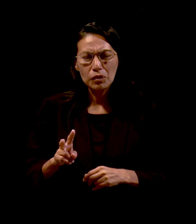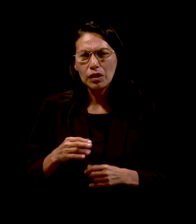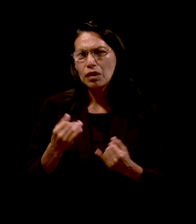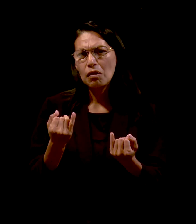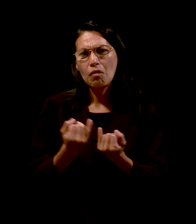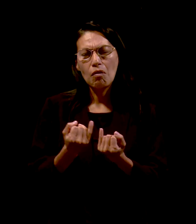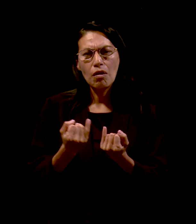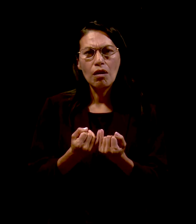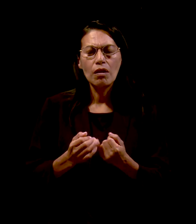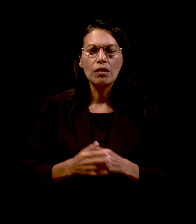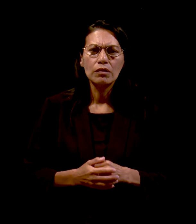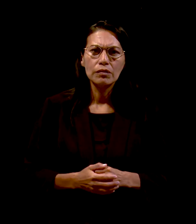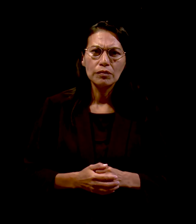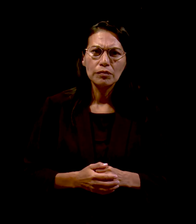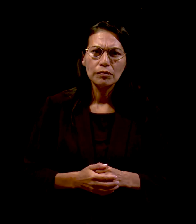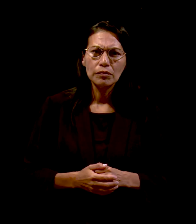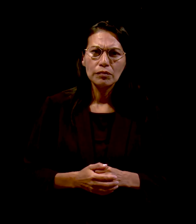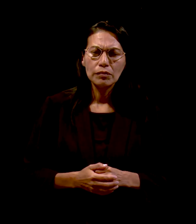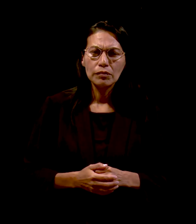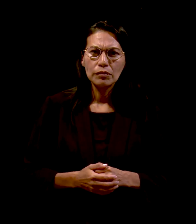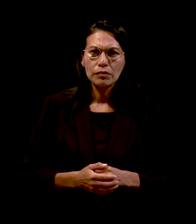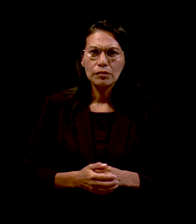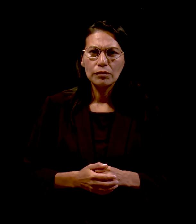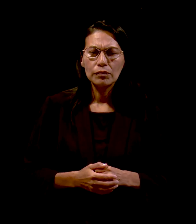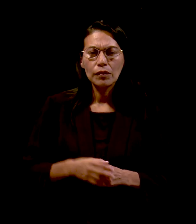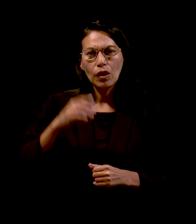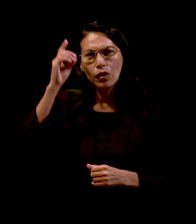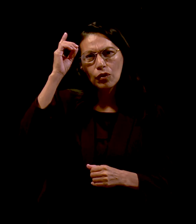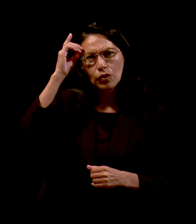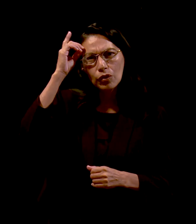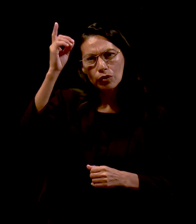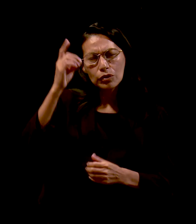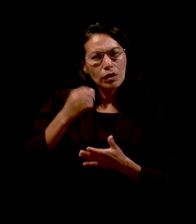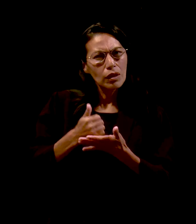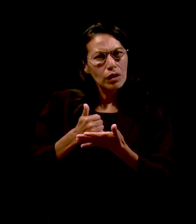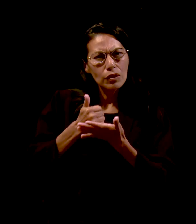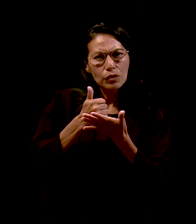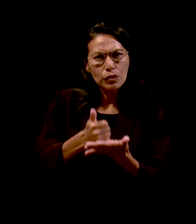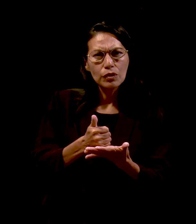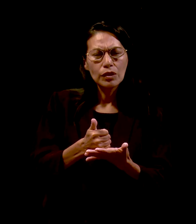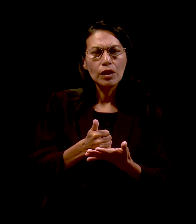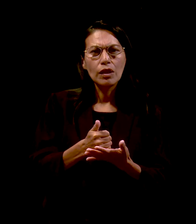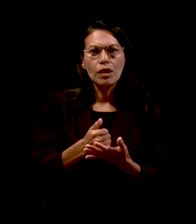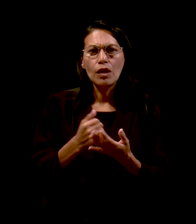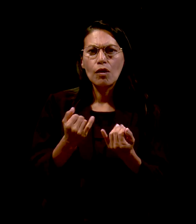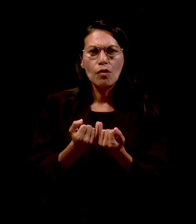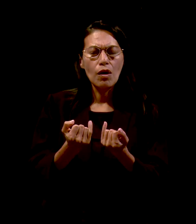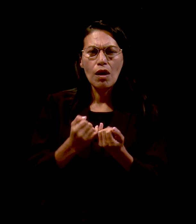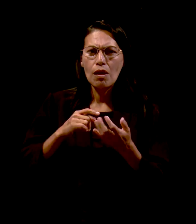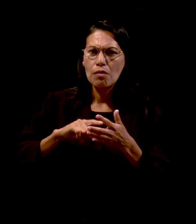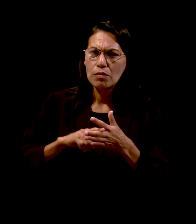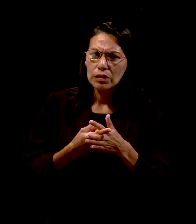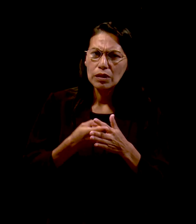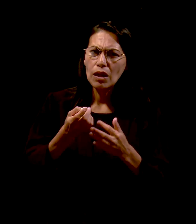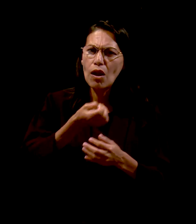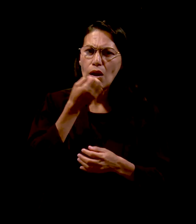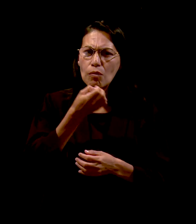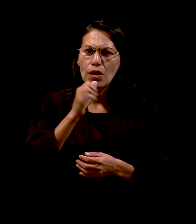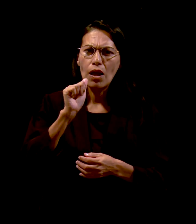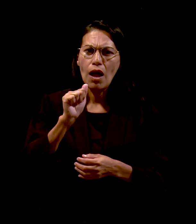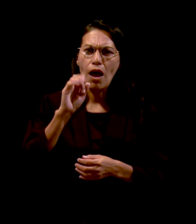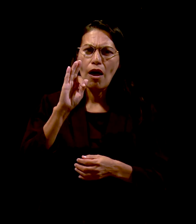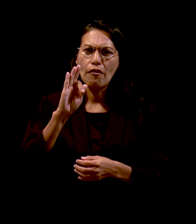por venezuela hemos estado orando por venezuela para que dios ayude y hemos empezado a orar por